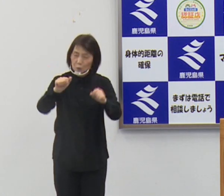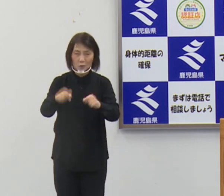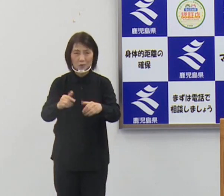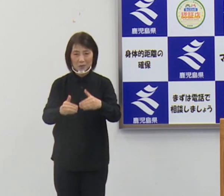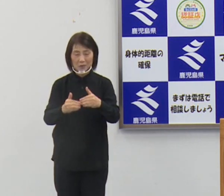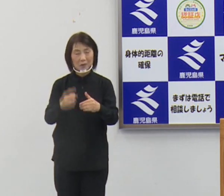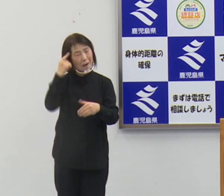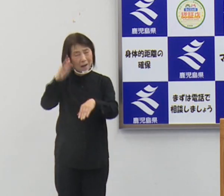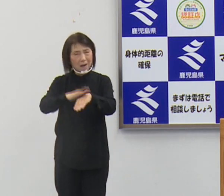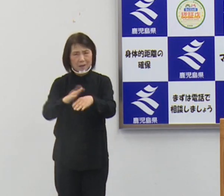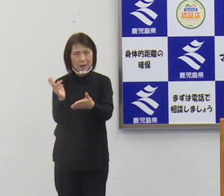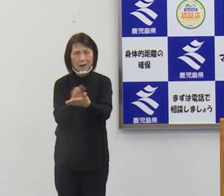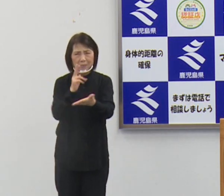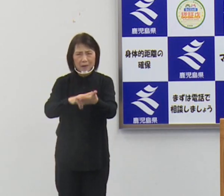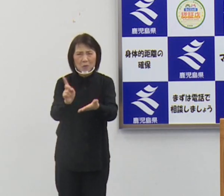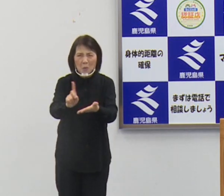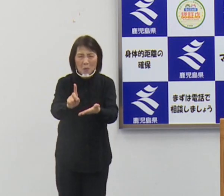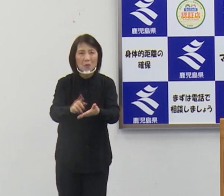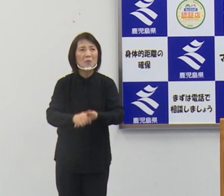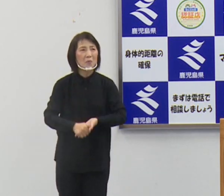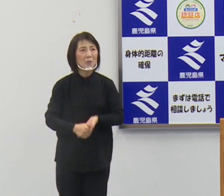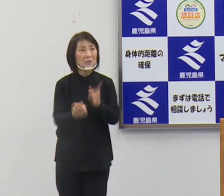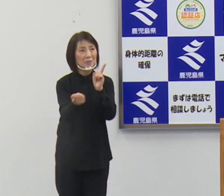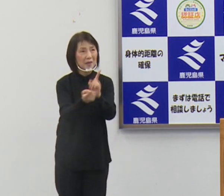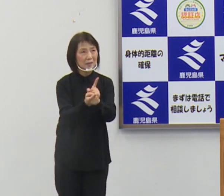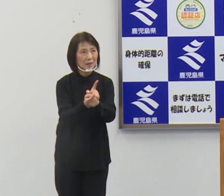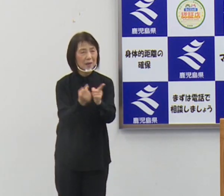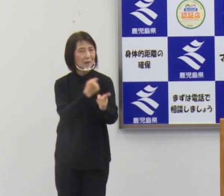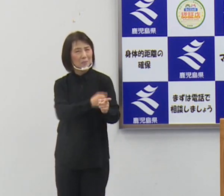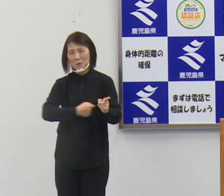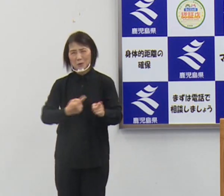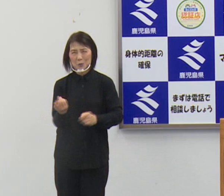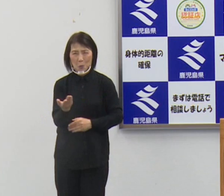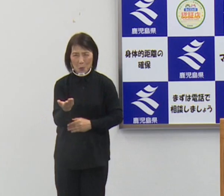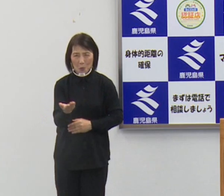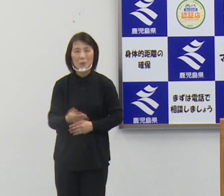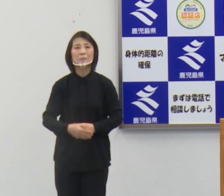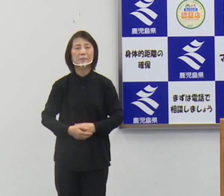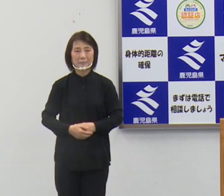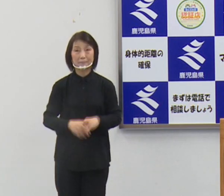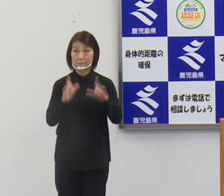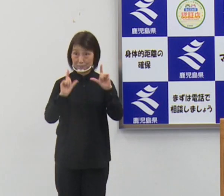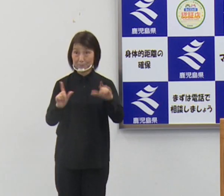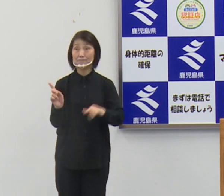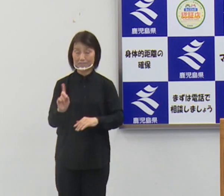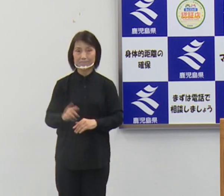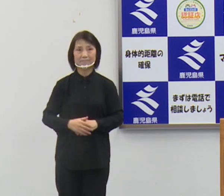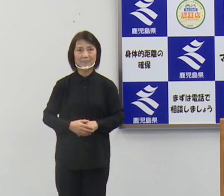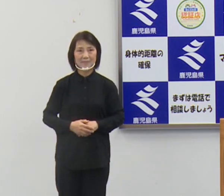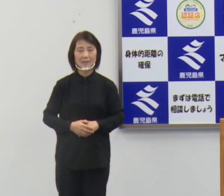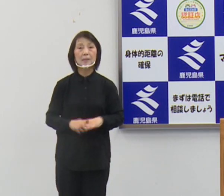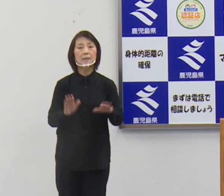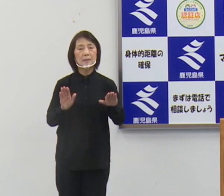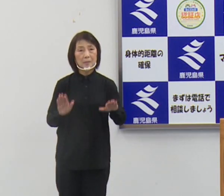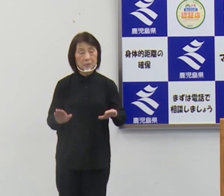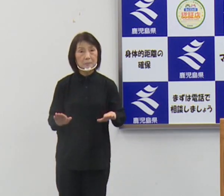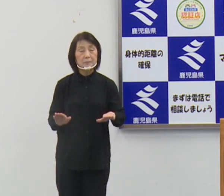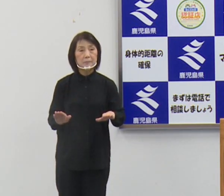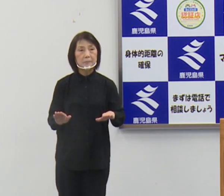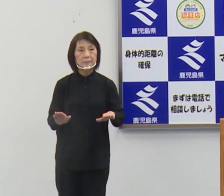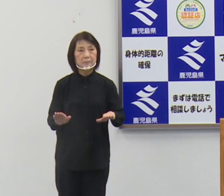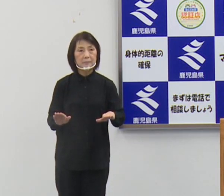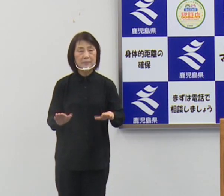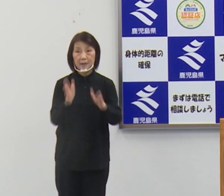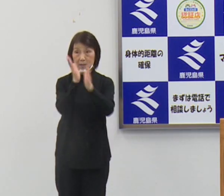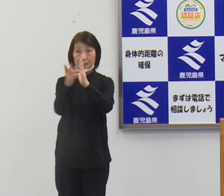てもらいたいのと、その守らない店に対してどんなお気持ちがあるか教えてもらってよろしいでしょうか。 はい、